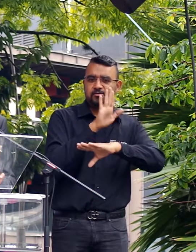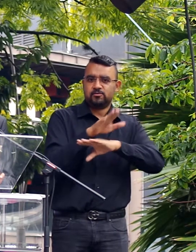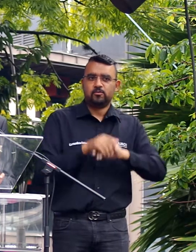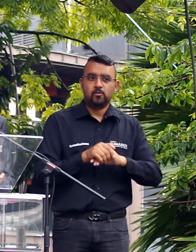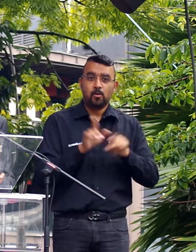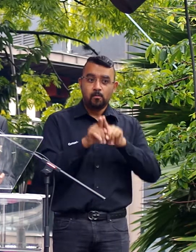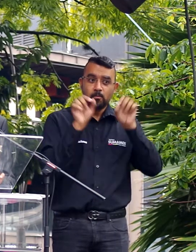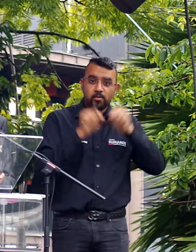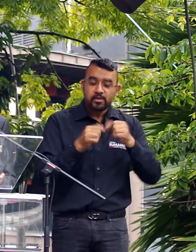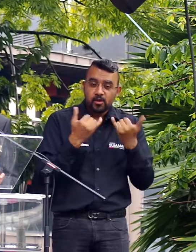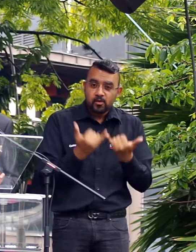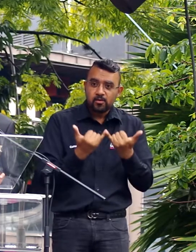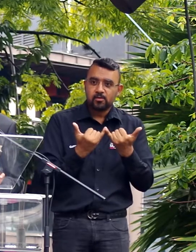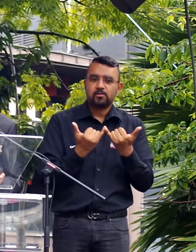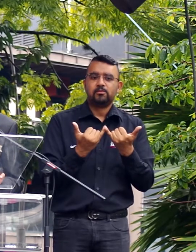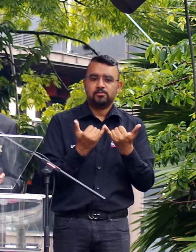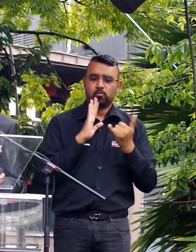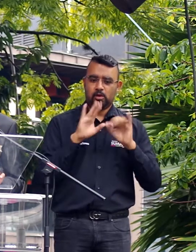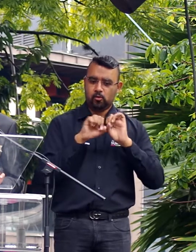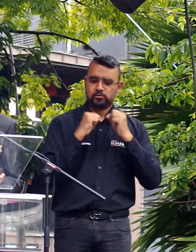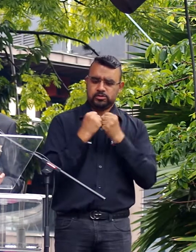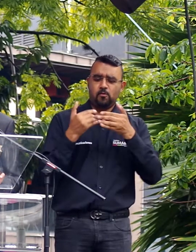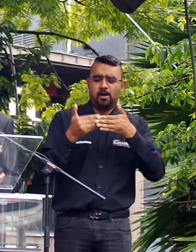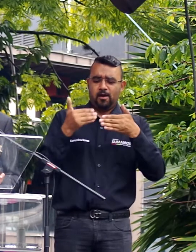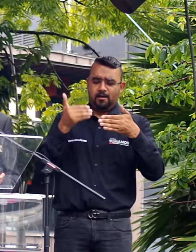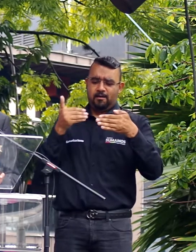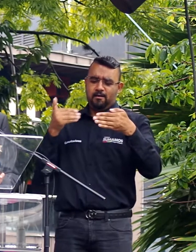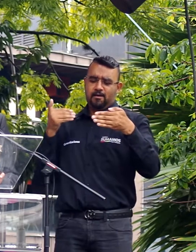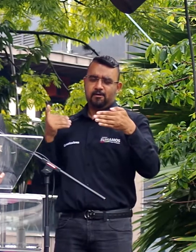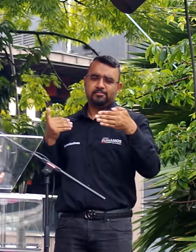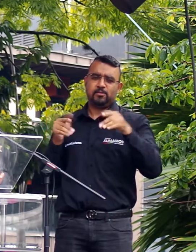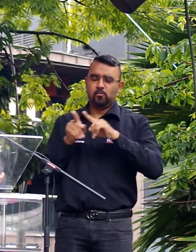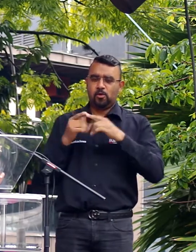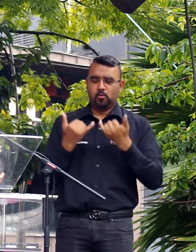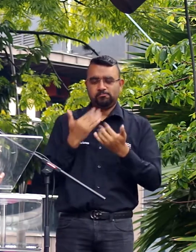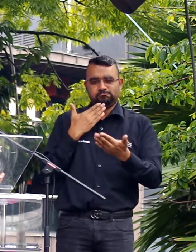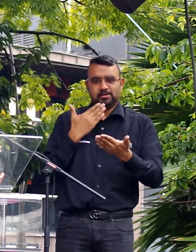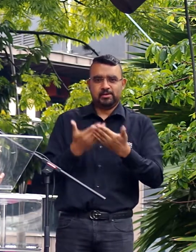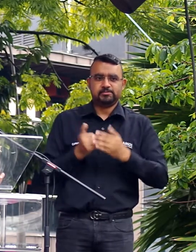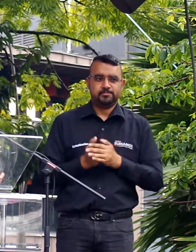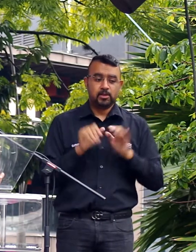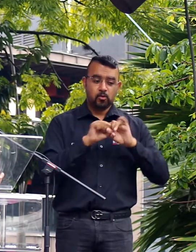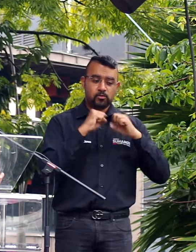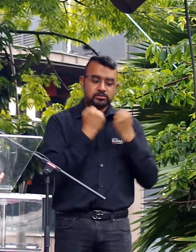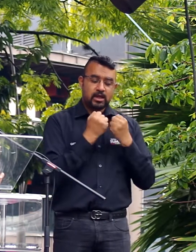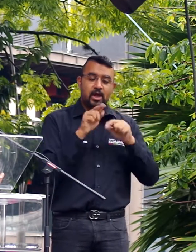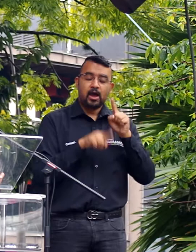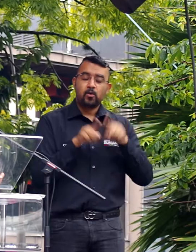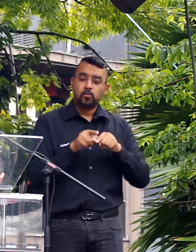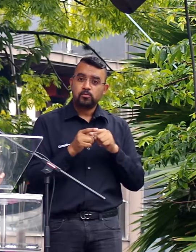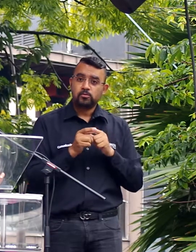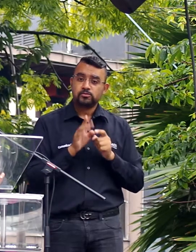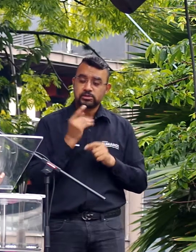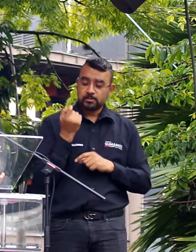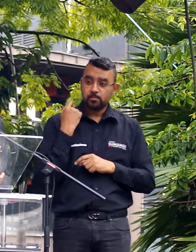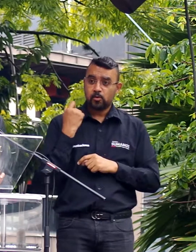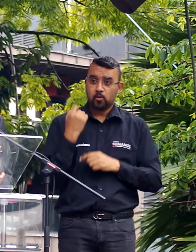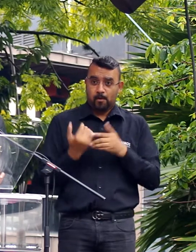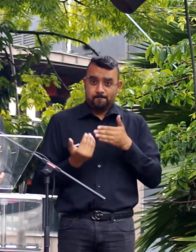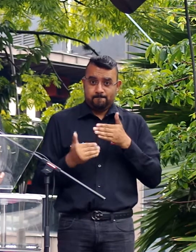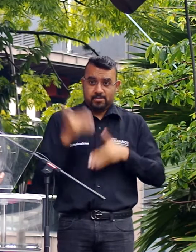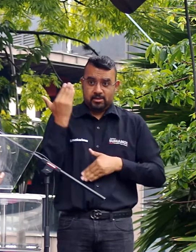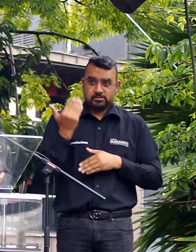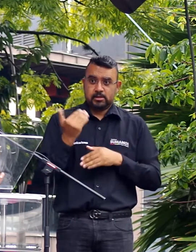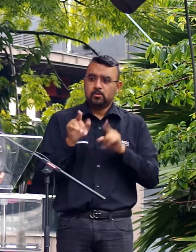el Envigado que tenemos hoy también es gracias a ustedes. Y tenemos concejales nuevos que han entendido que la dinámica